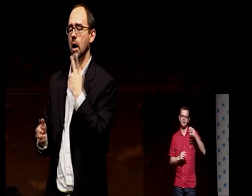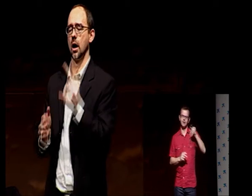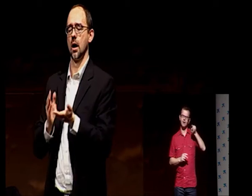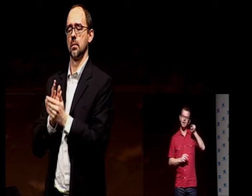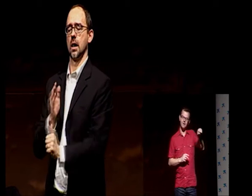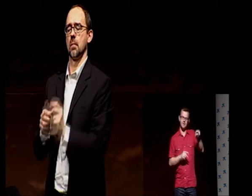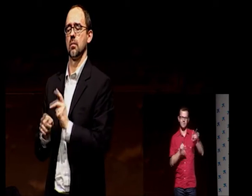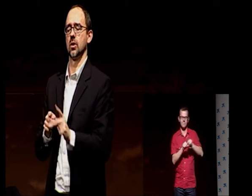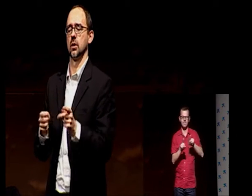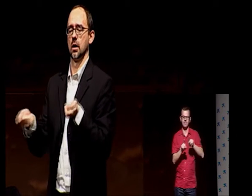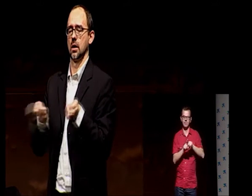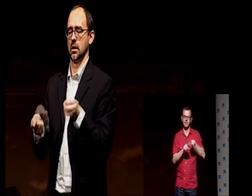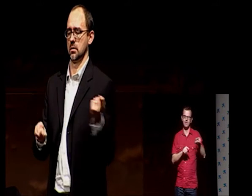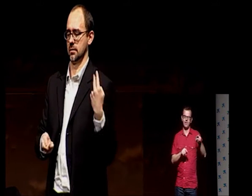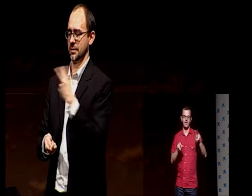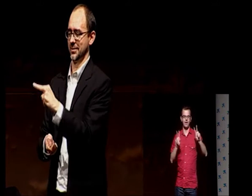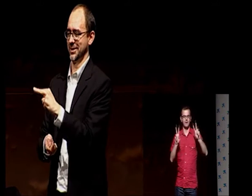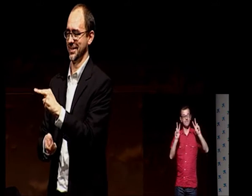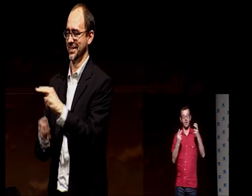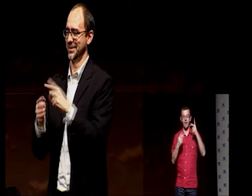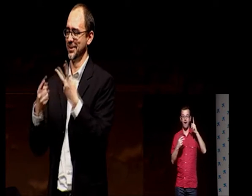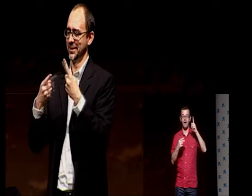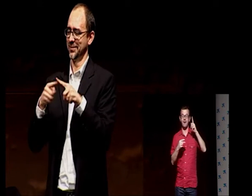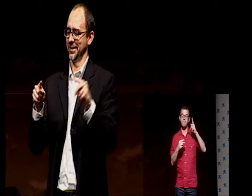bien lo que las personas sordas